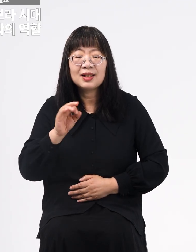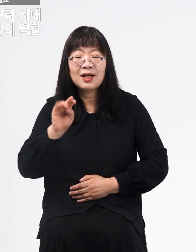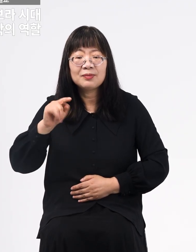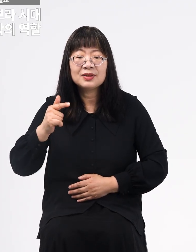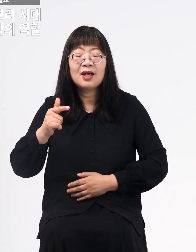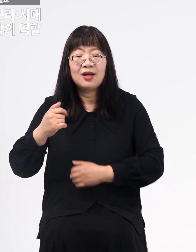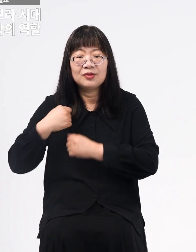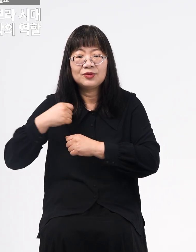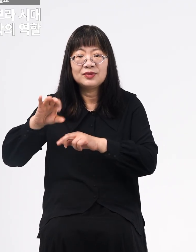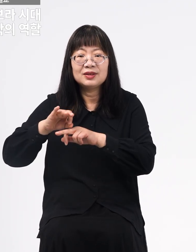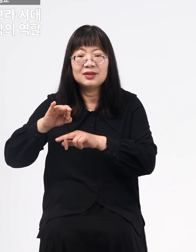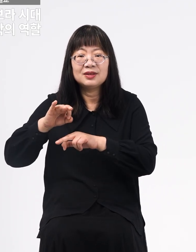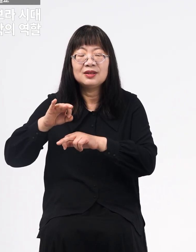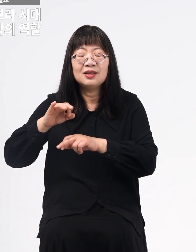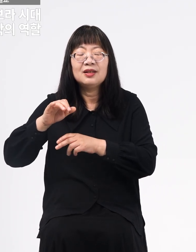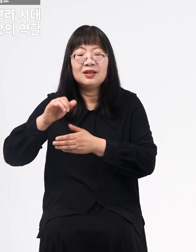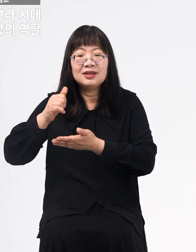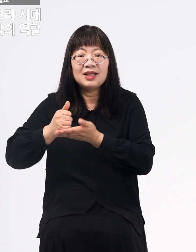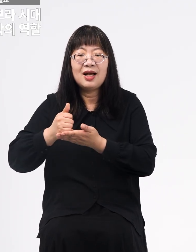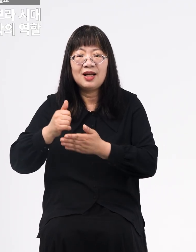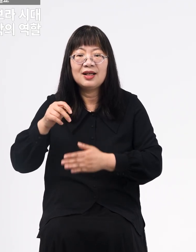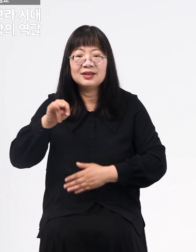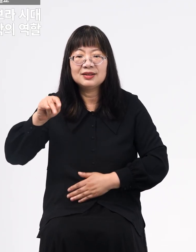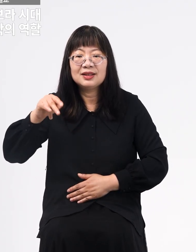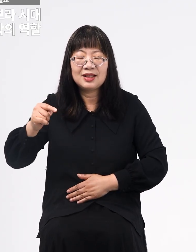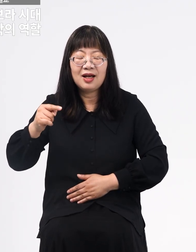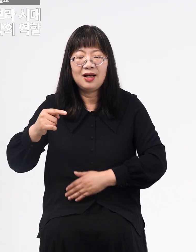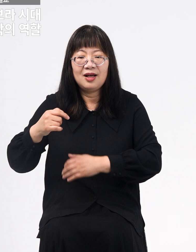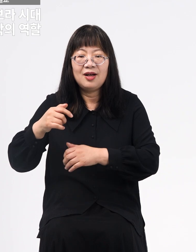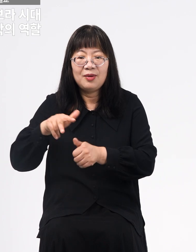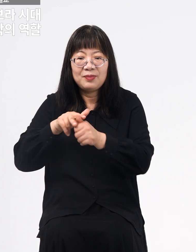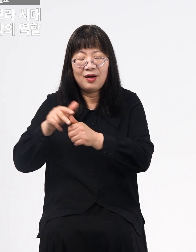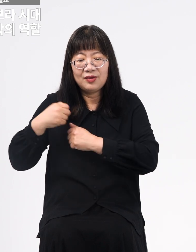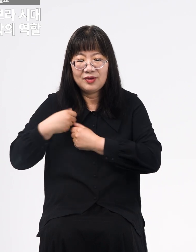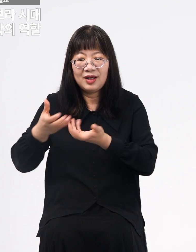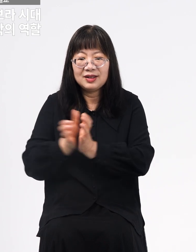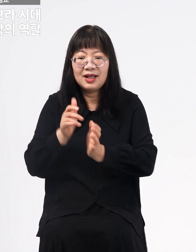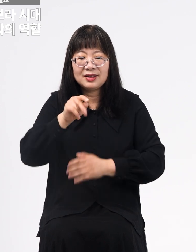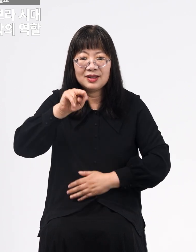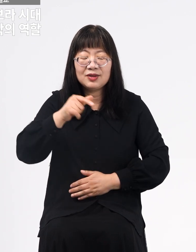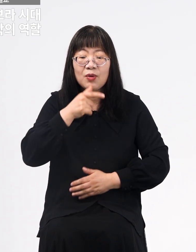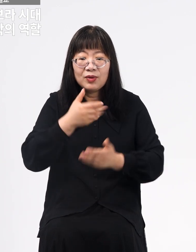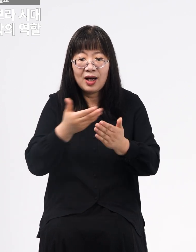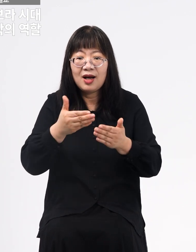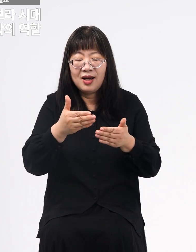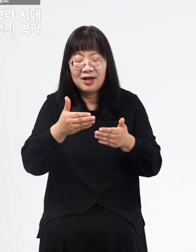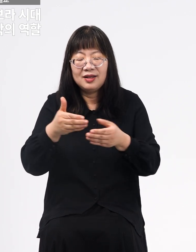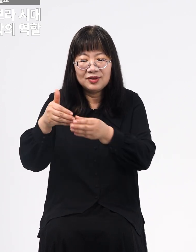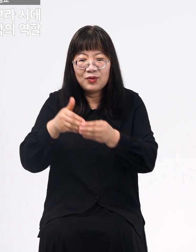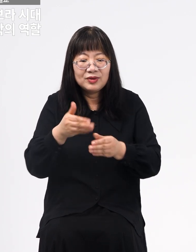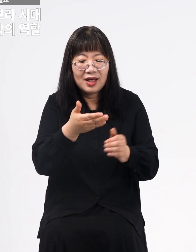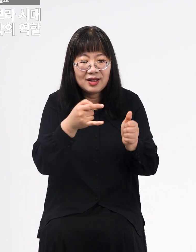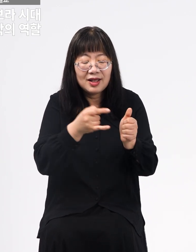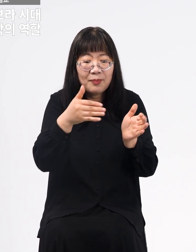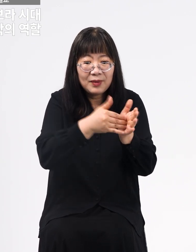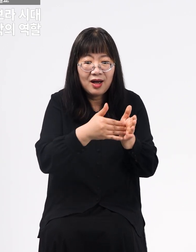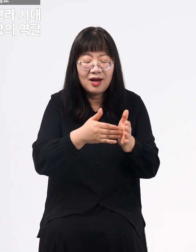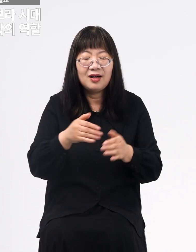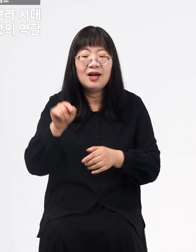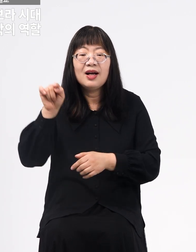군대 장관 시스라와 그의 병거들과 그의 무리를 기송강으로 이끌어 내게 이르게 하고 그를 내